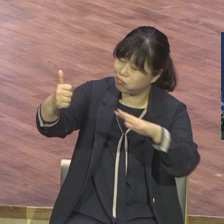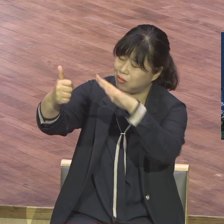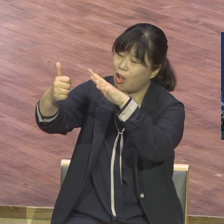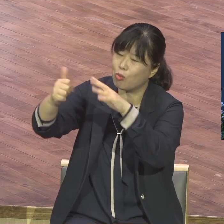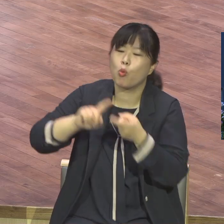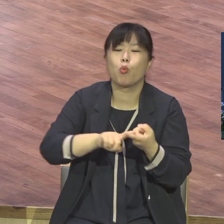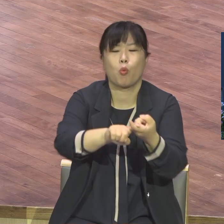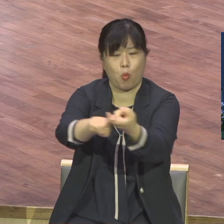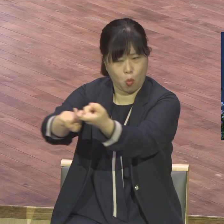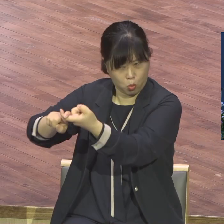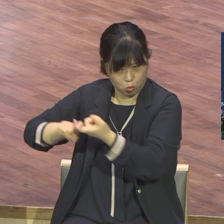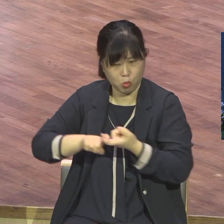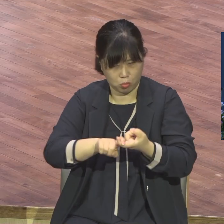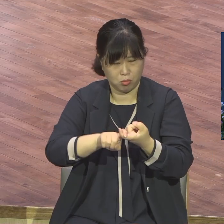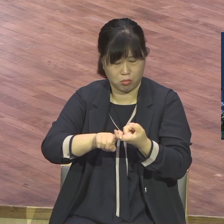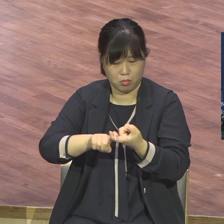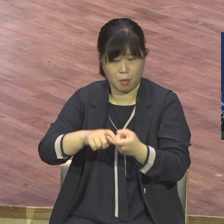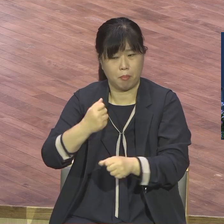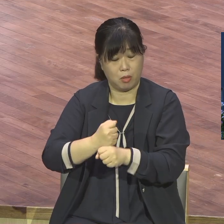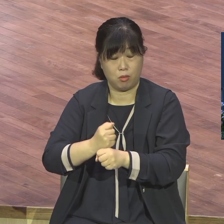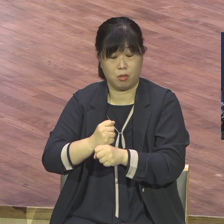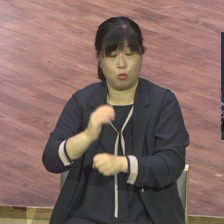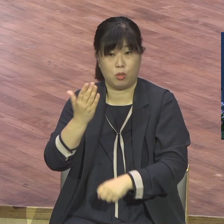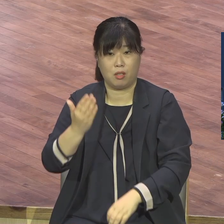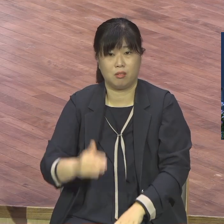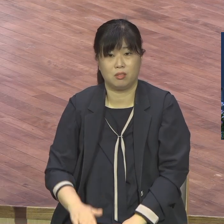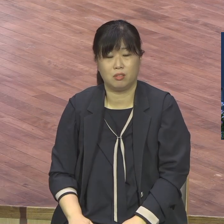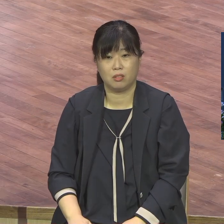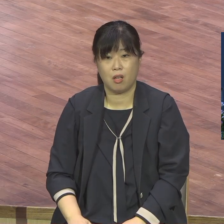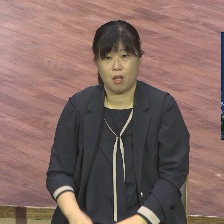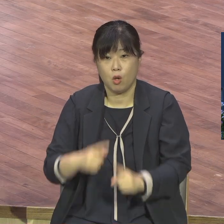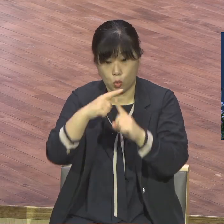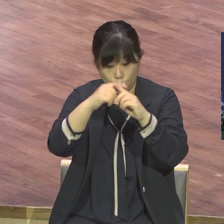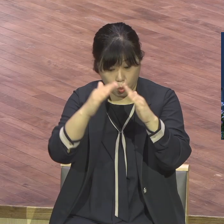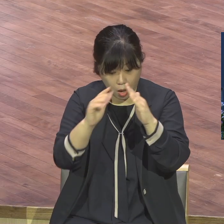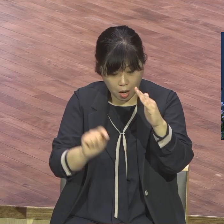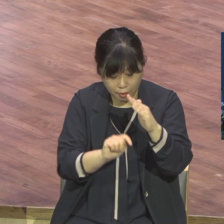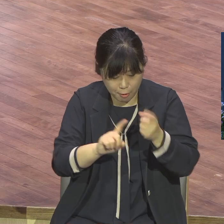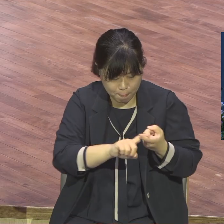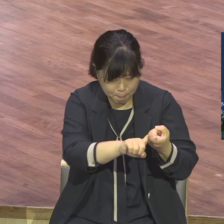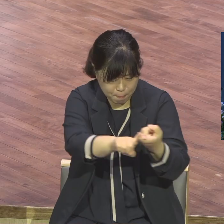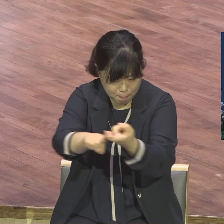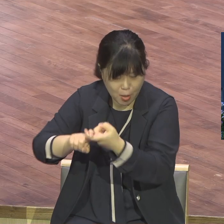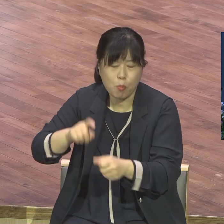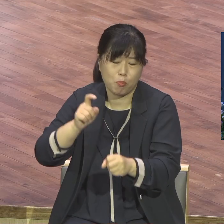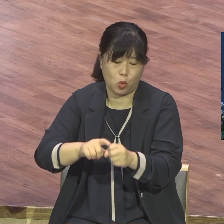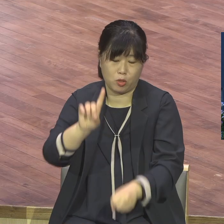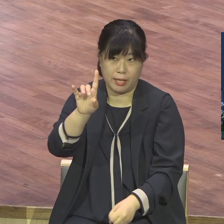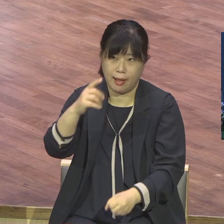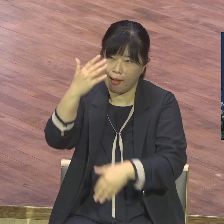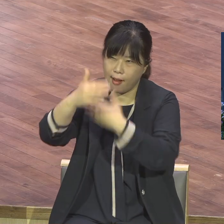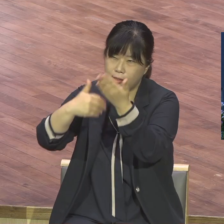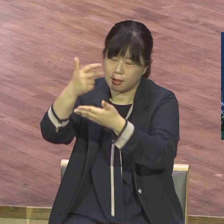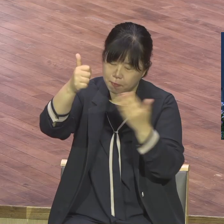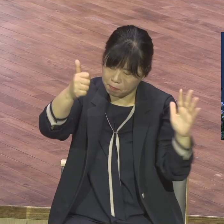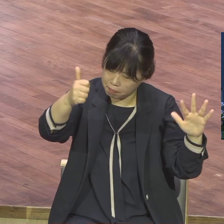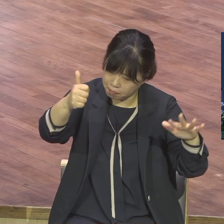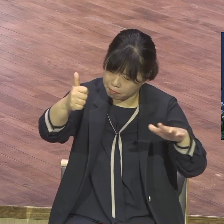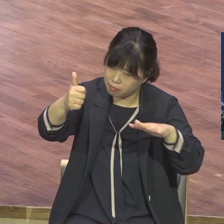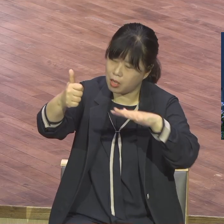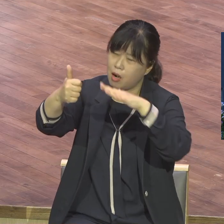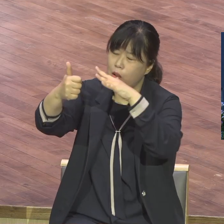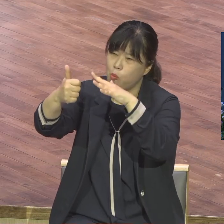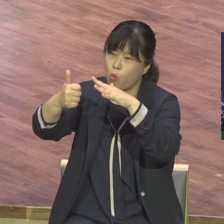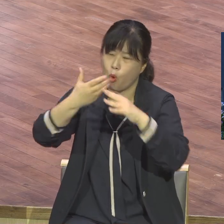아니에요. 오직 주를 위한 교회로 세워야 된다. 사도 바울은 로마서 15장을 이제 시작하면서 이 부분에